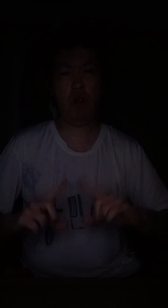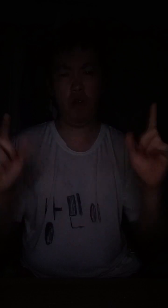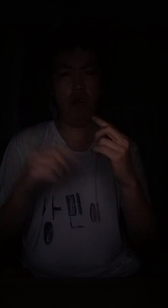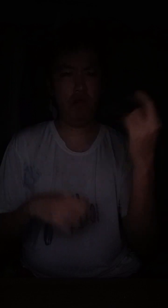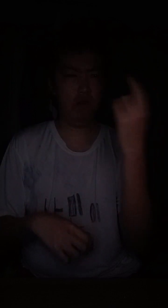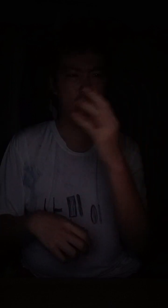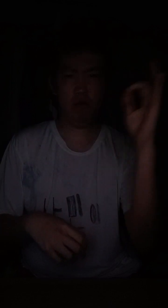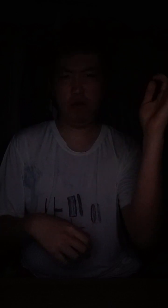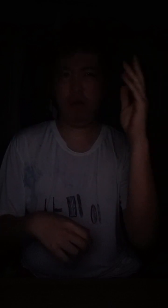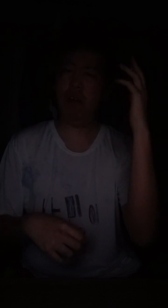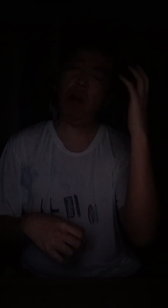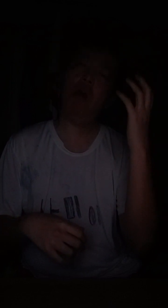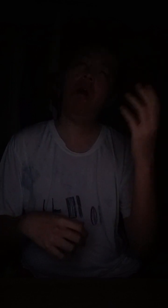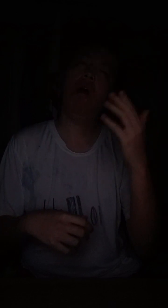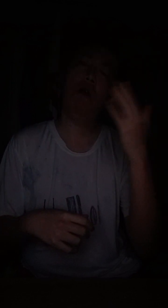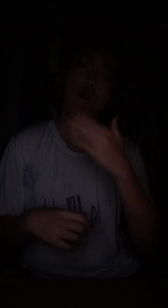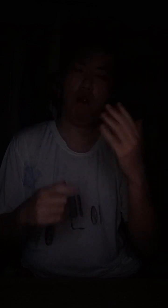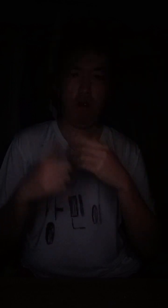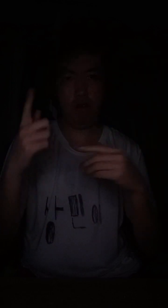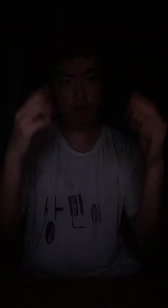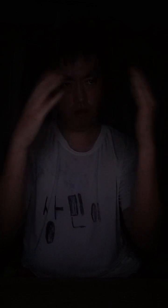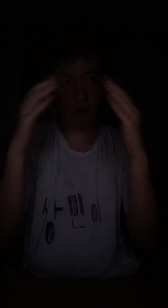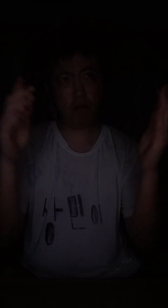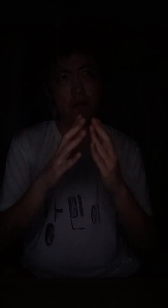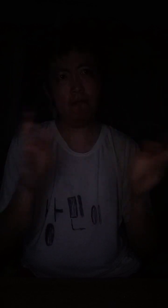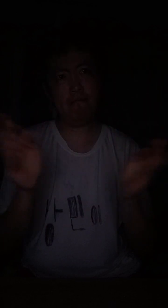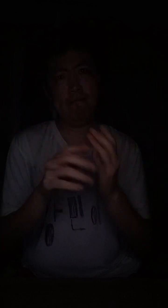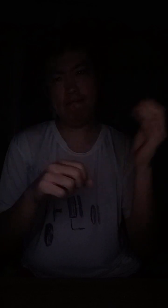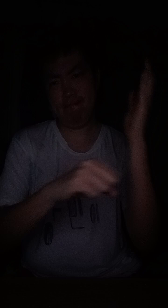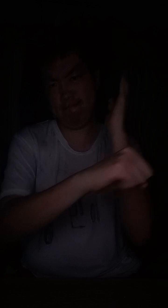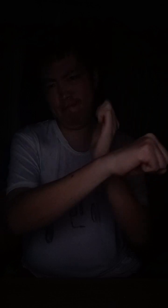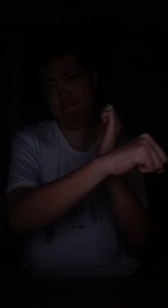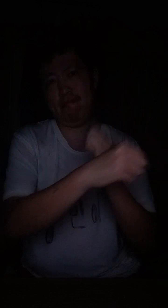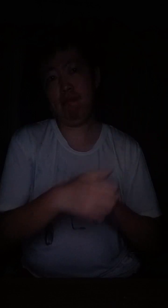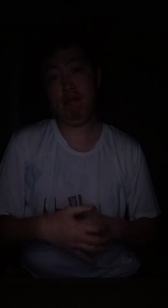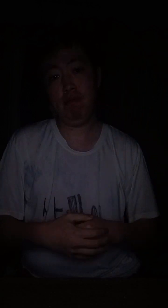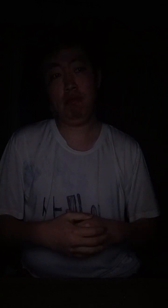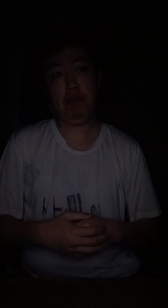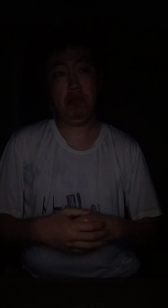병이 났습니다. 병가를 쓰겠다고 했지만 교감이 막았습니다. 3학년 부장,